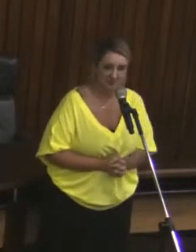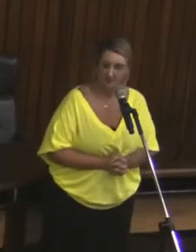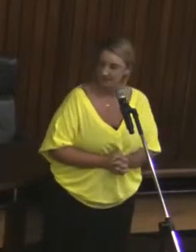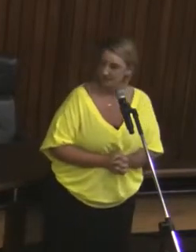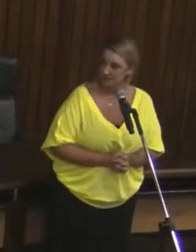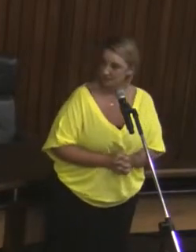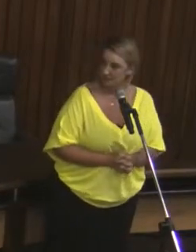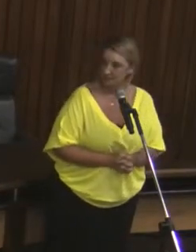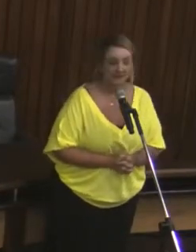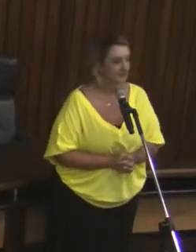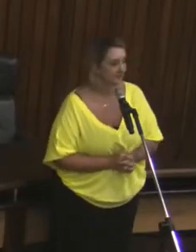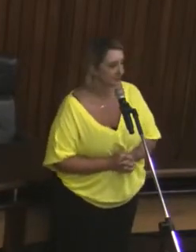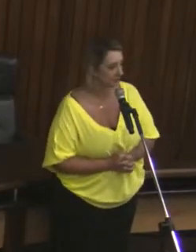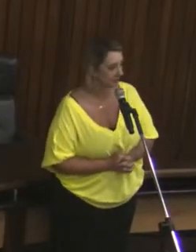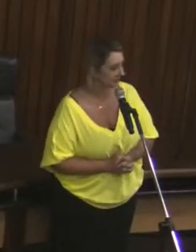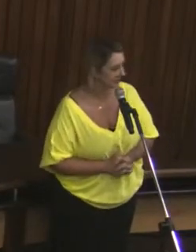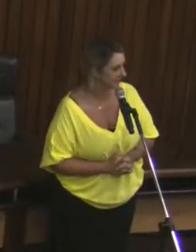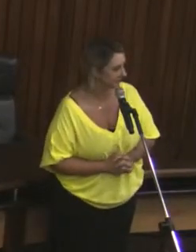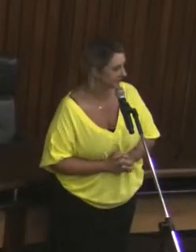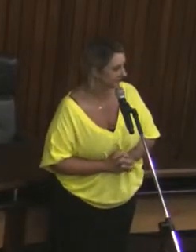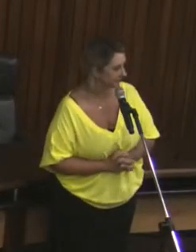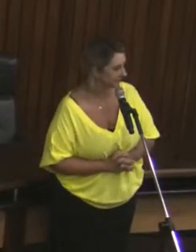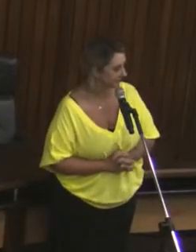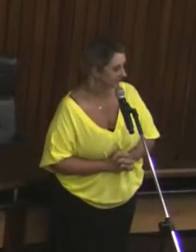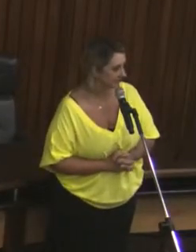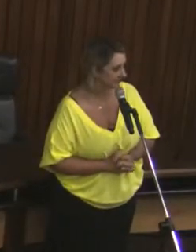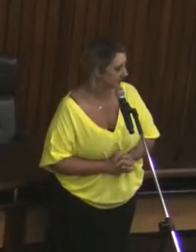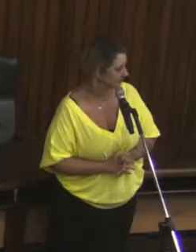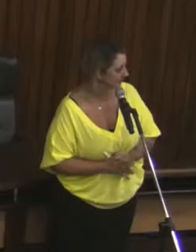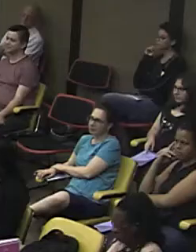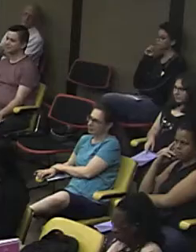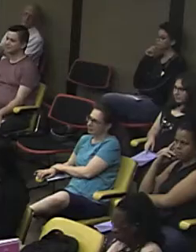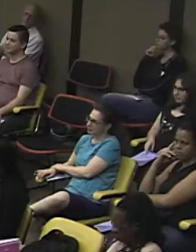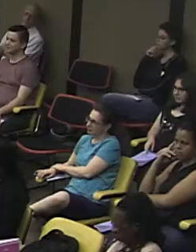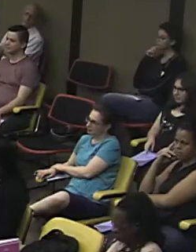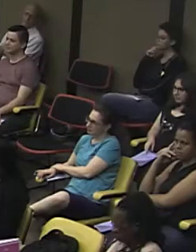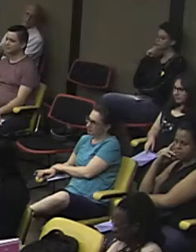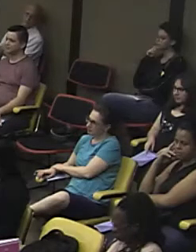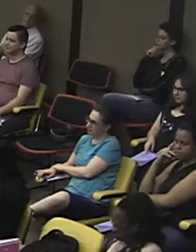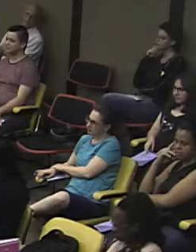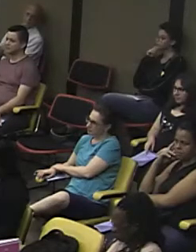gente. Tranquilo até aí? Vocês sabiam dessa história do neto de Dom Pedro?